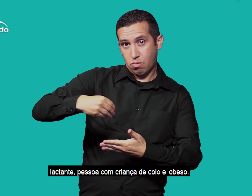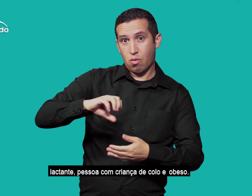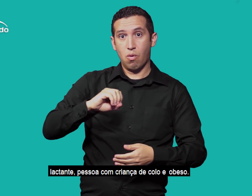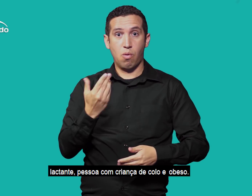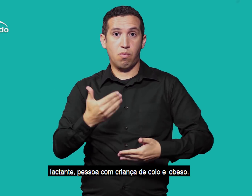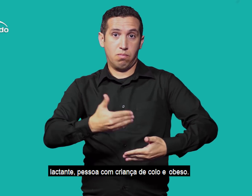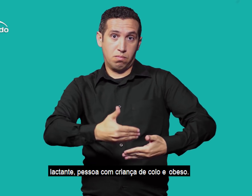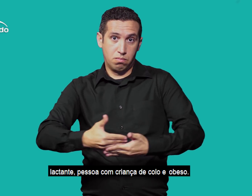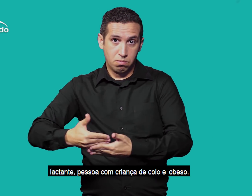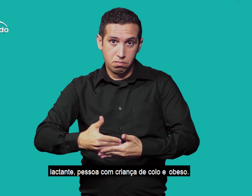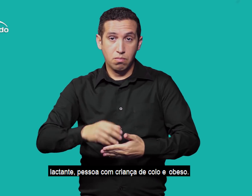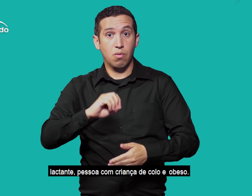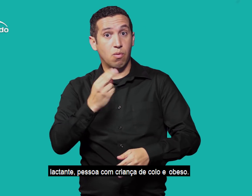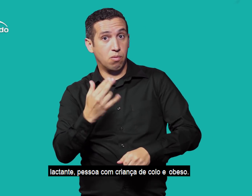colo e obeso